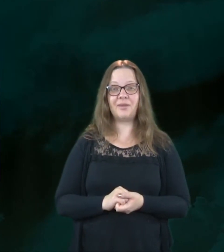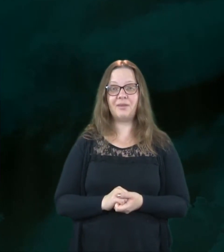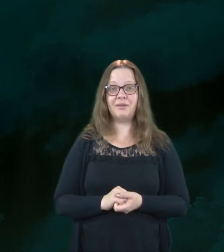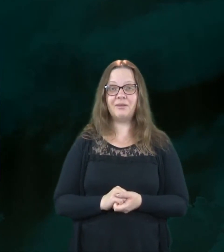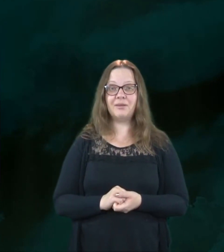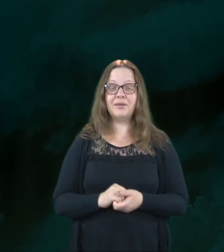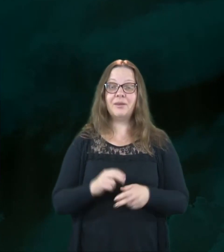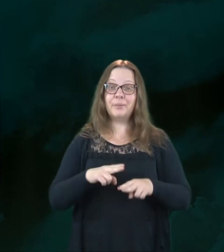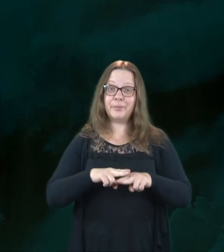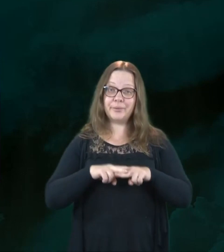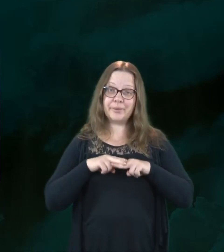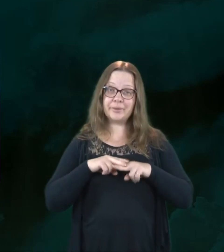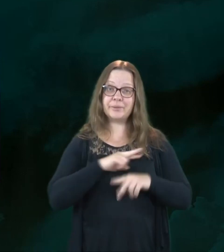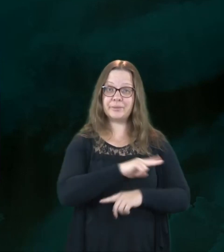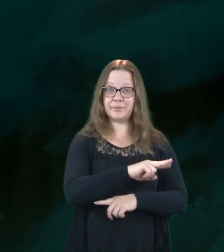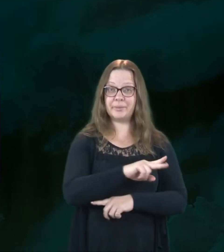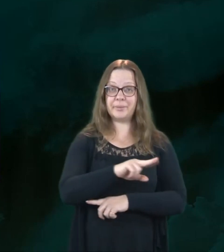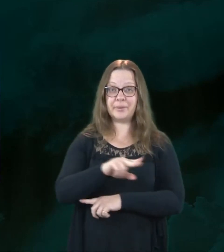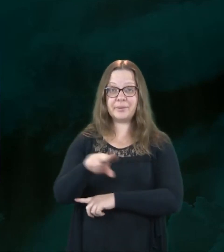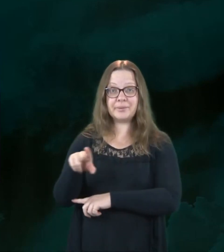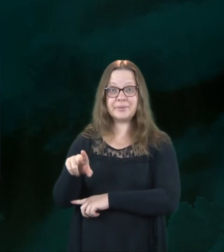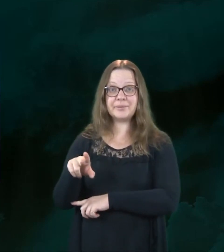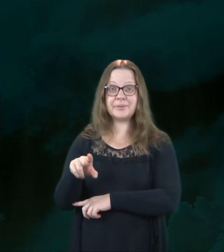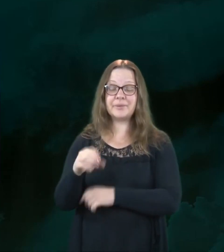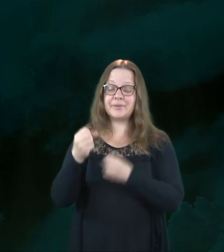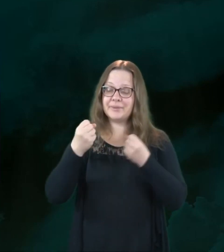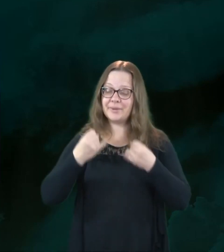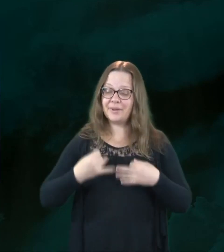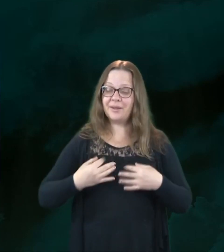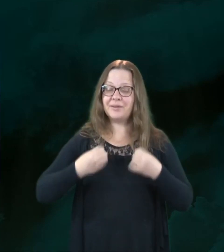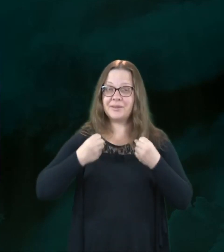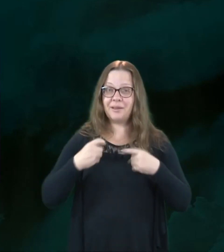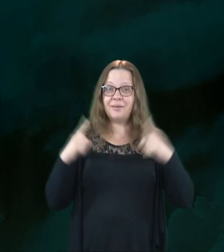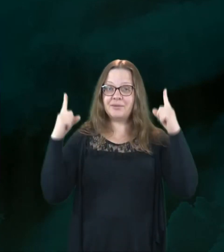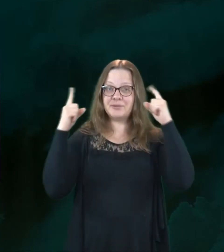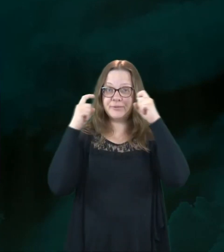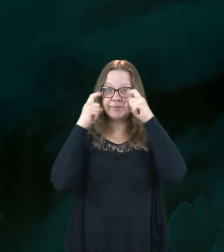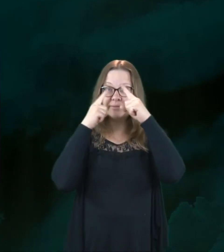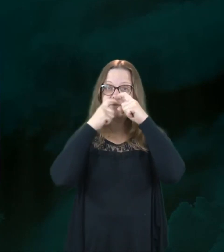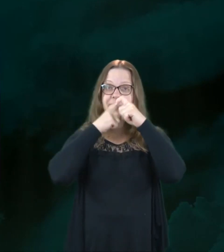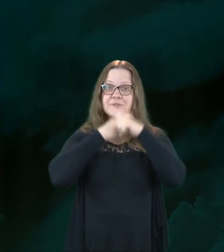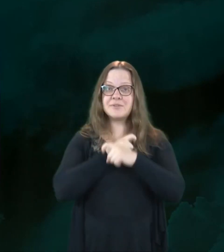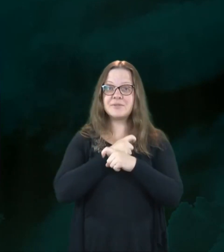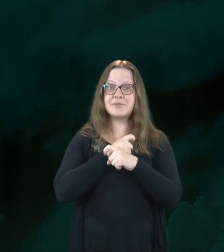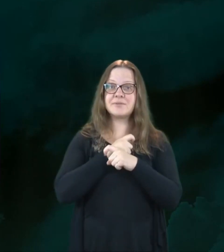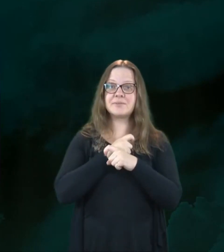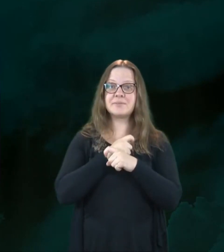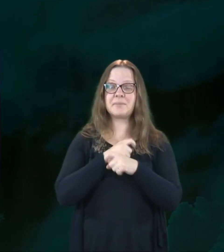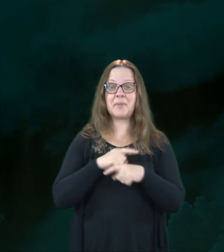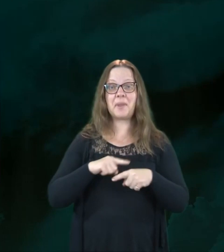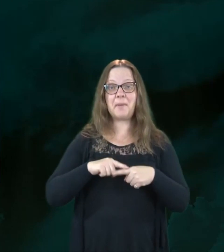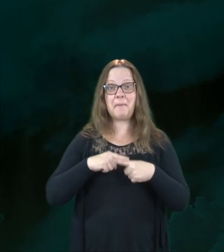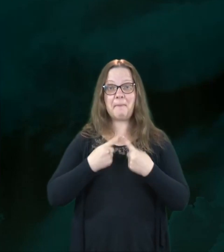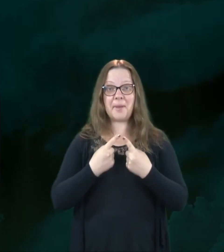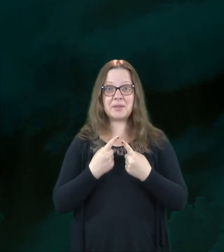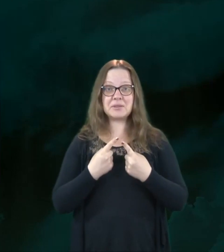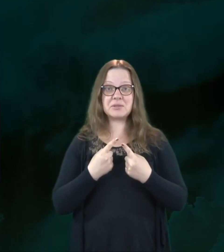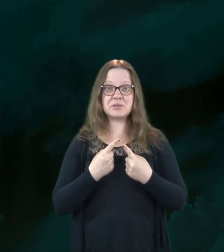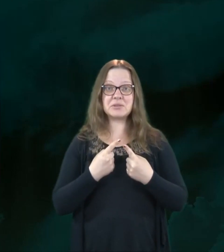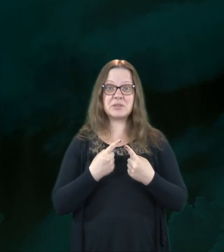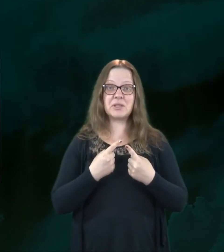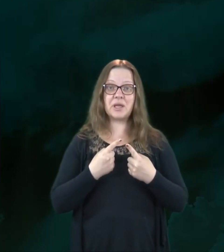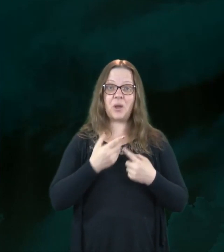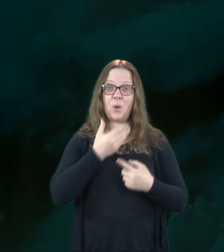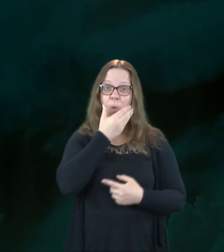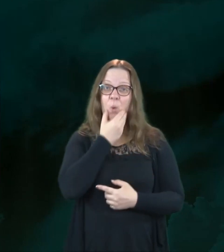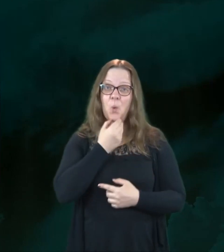eu não sei como explicar para você. O que eu quero dizer é o seguinte: a partir daí, o homem desconectou-se,